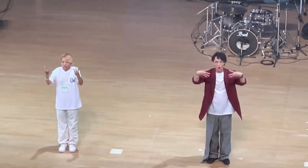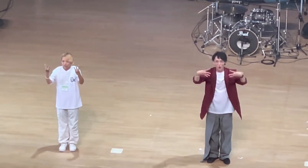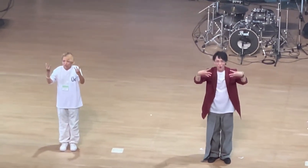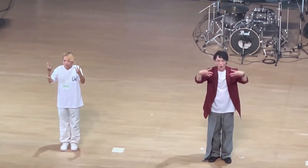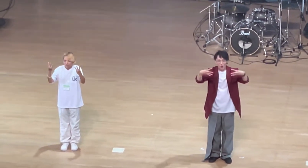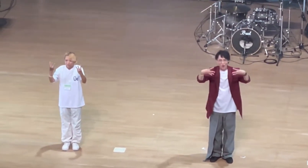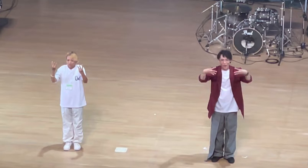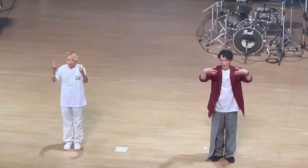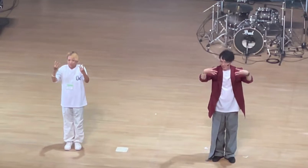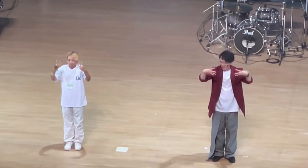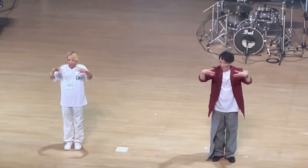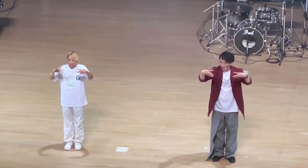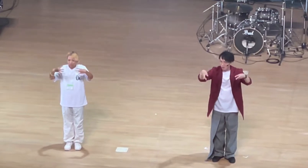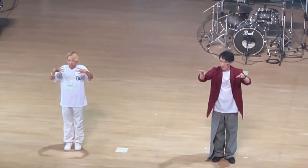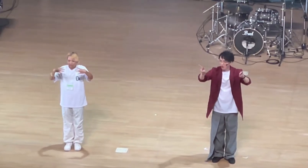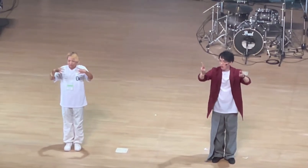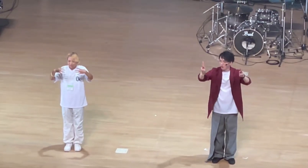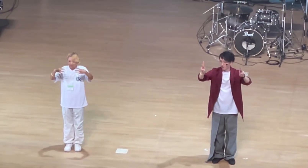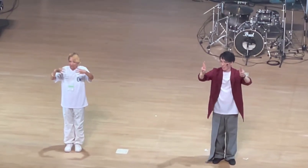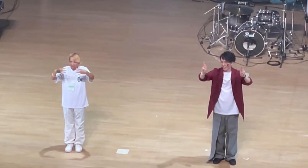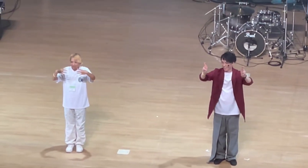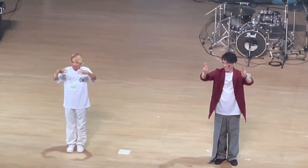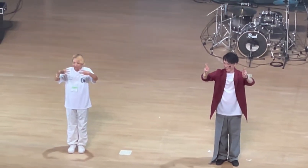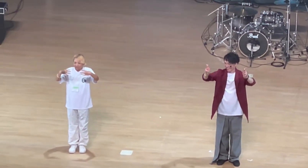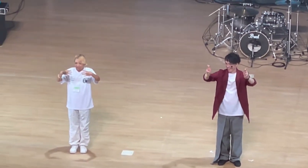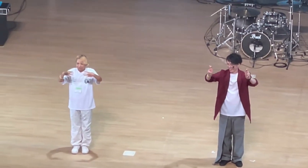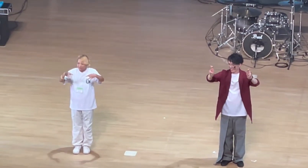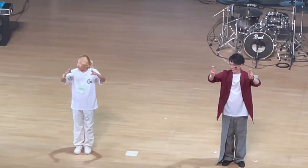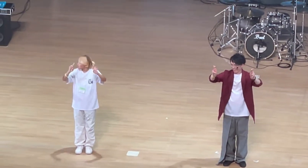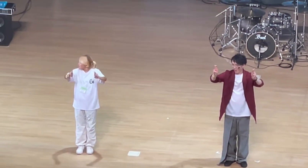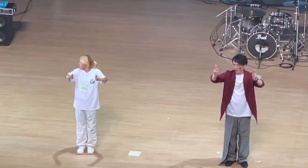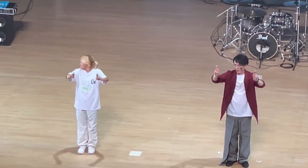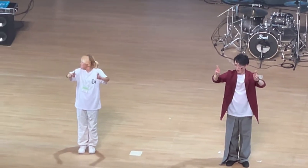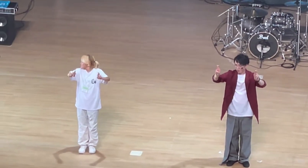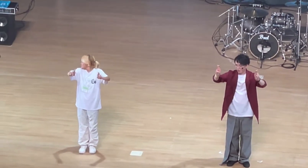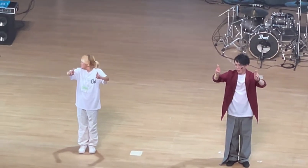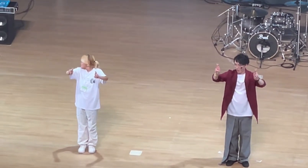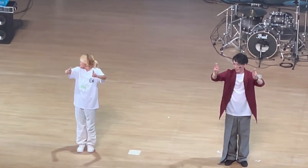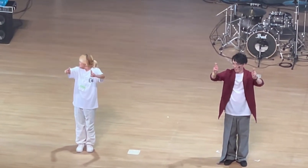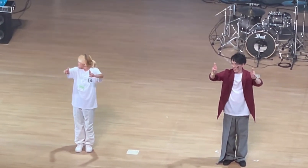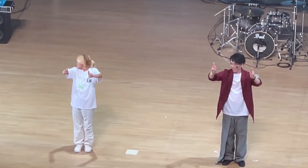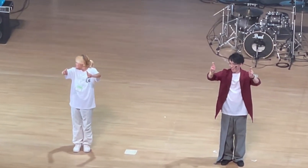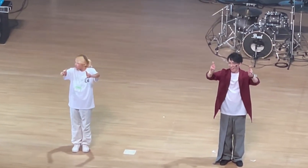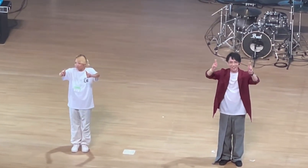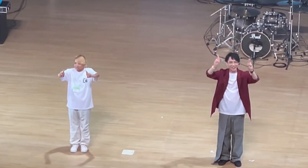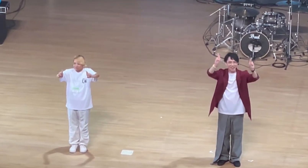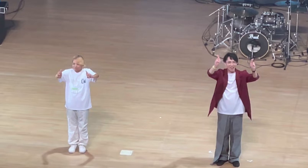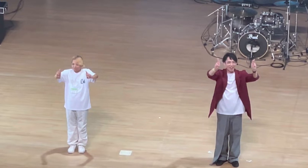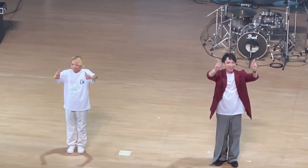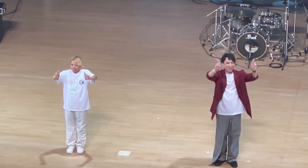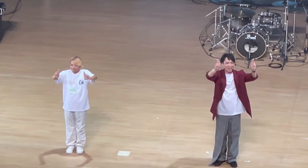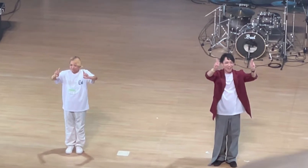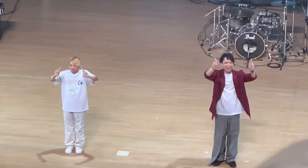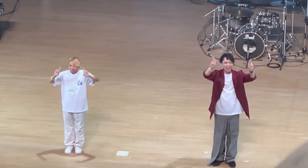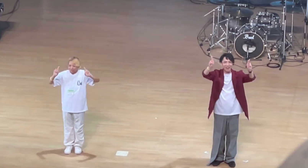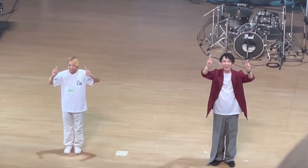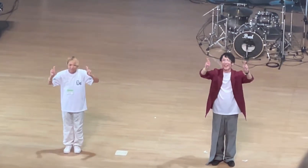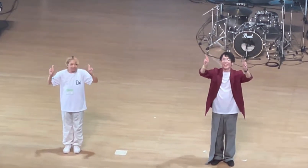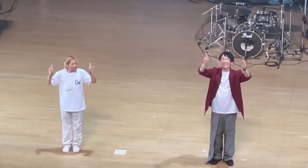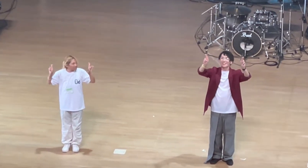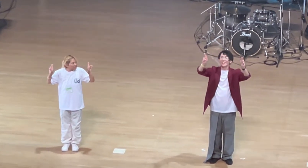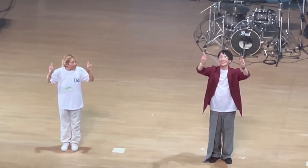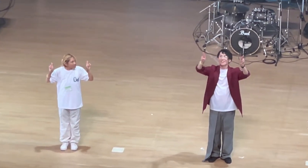よ。はい、らは無料空襲になります。あー、すごい無限を感じるね。ら